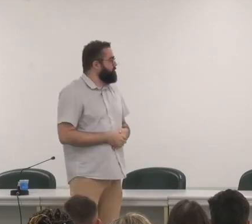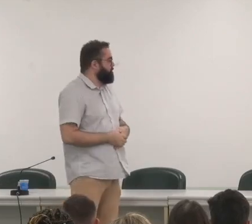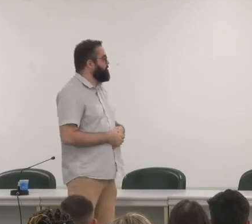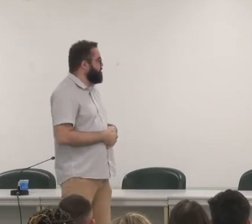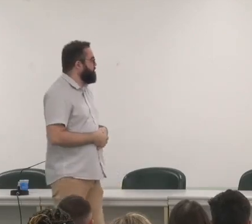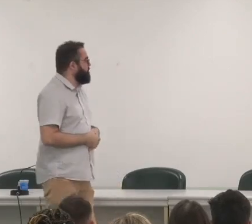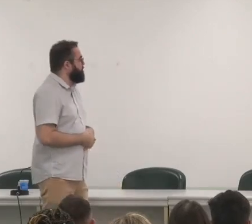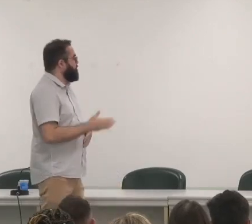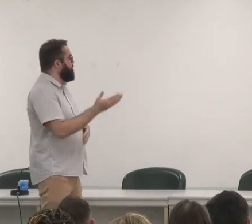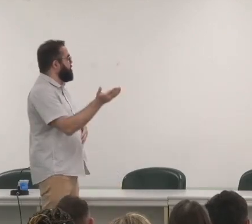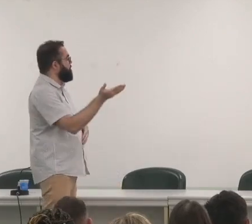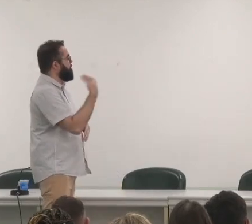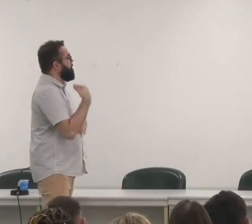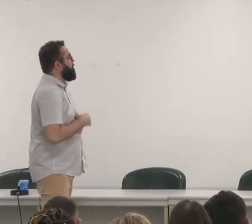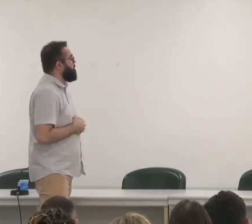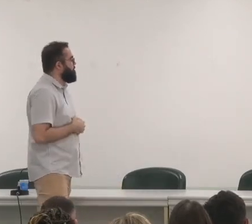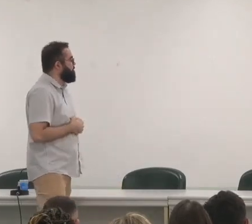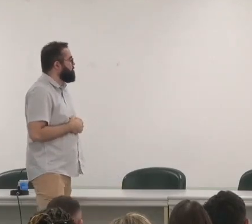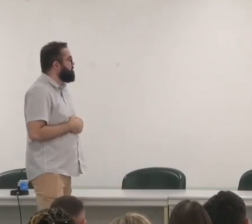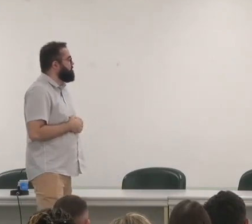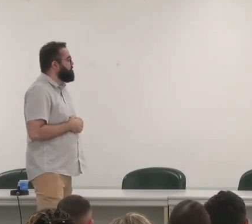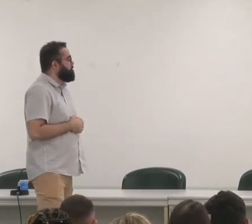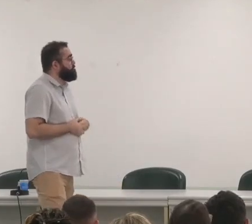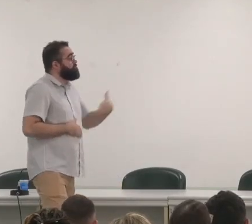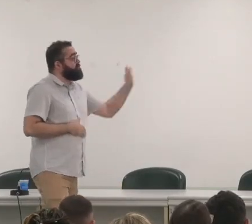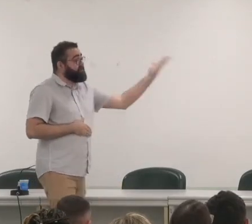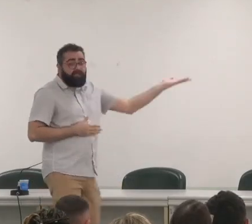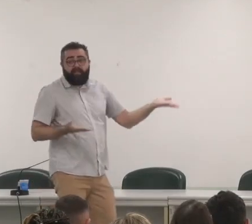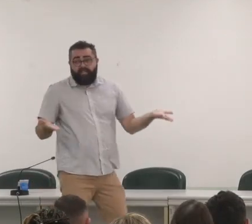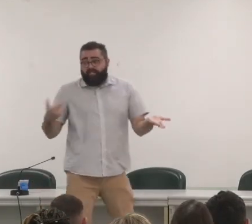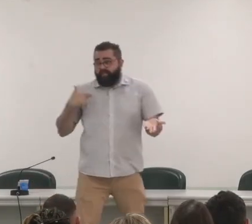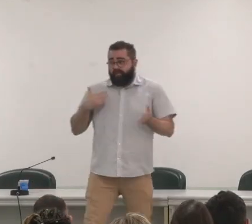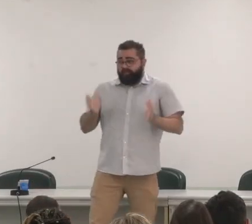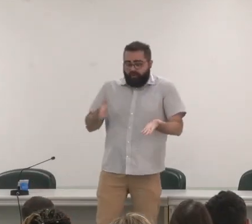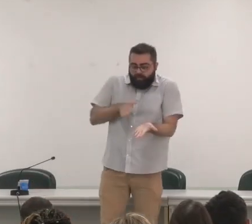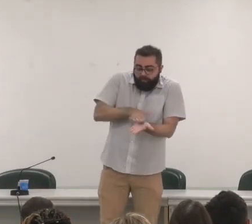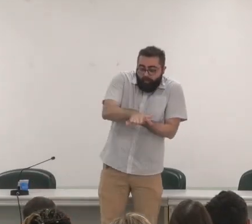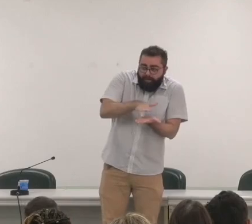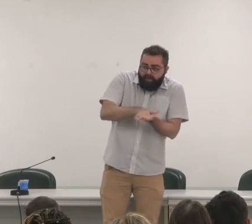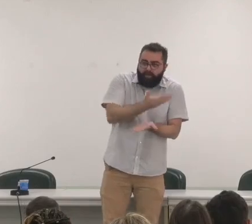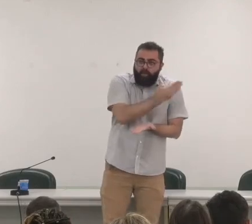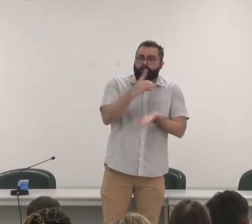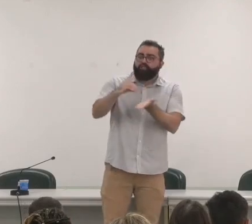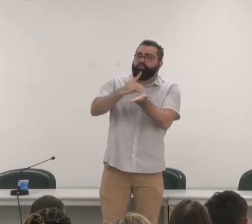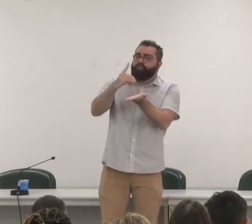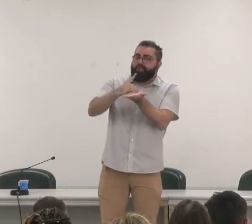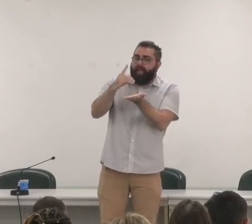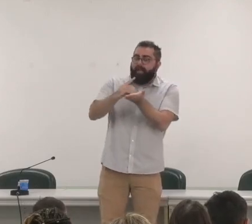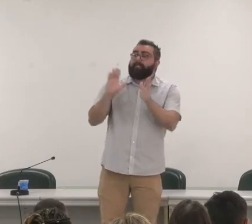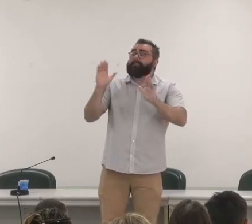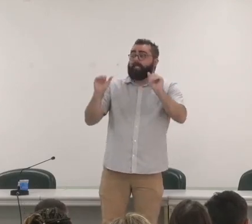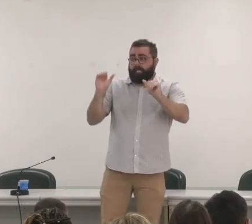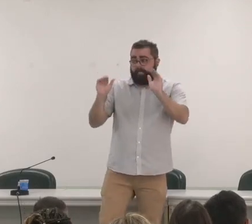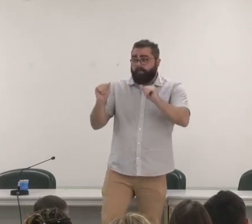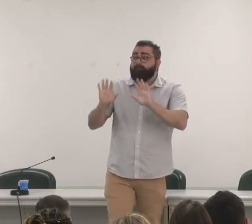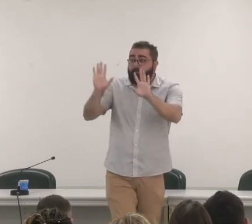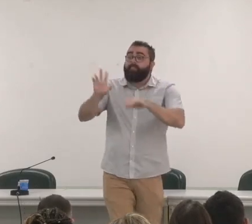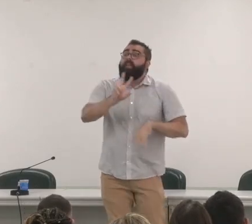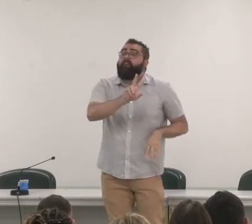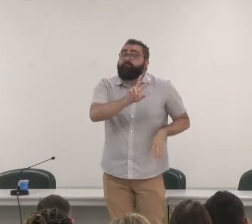etnia. Então, em homenagem à professora Lucinda, o projeto leva o nome dela. A gente já tem uma publicação que é o Dicionário de